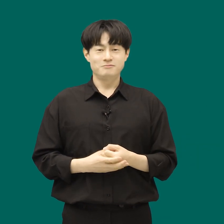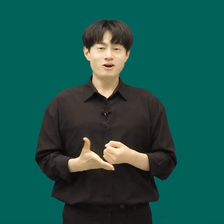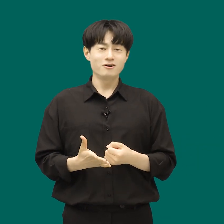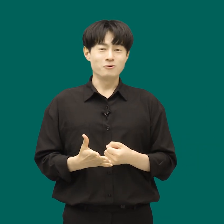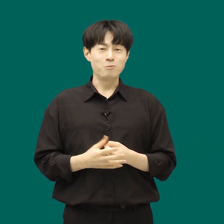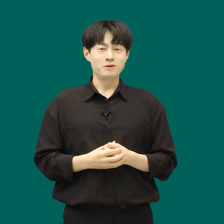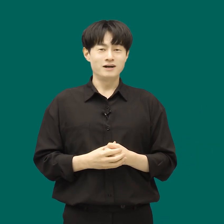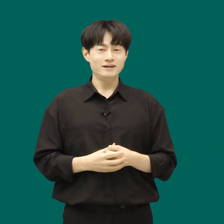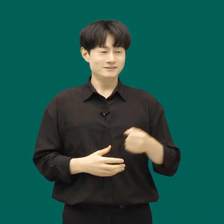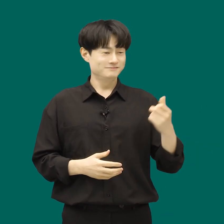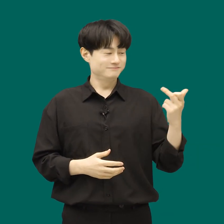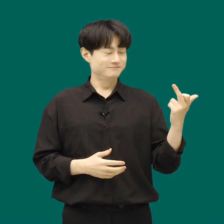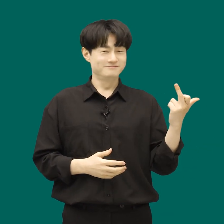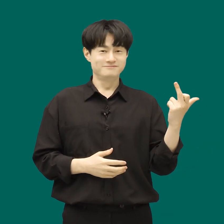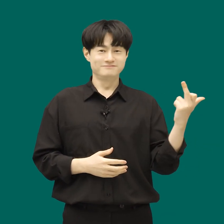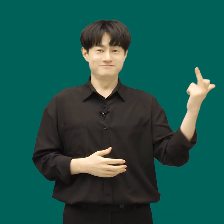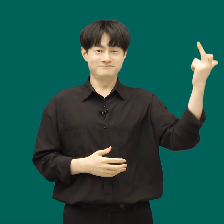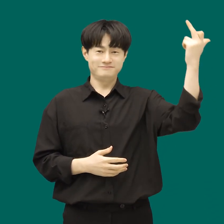형, 오빠,